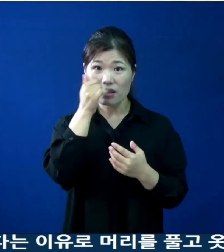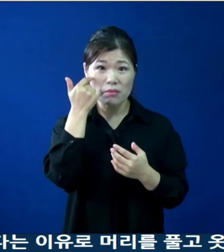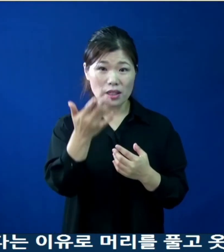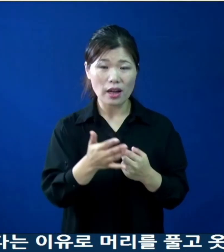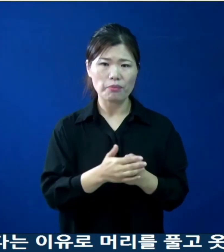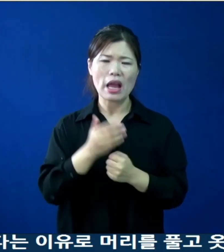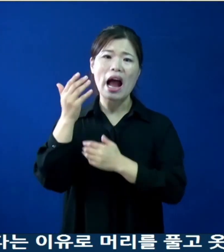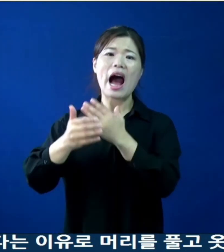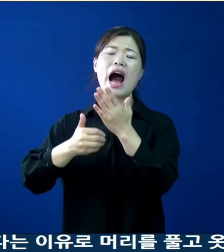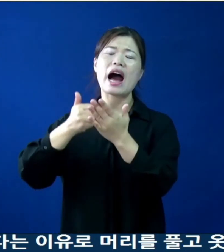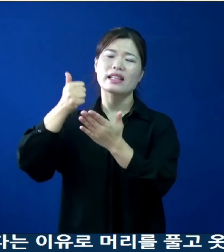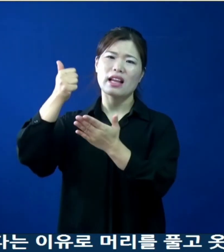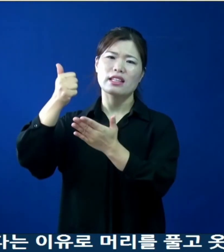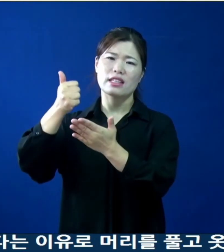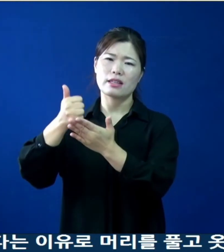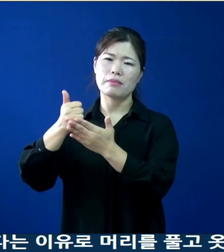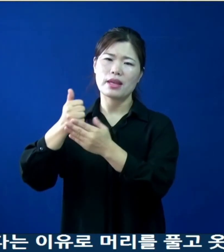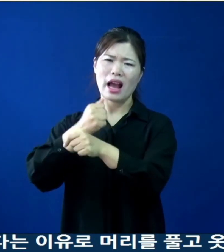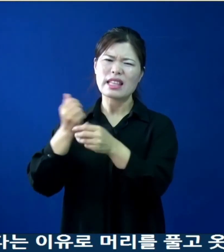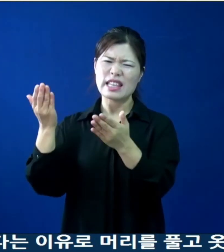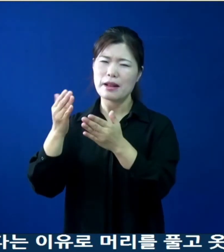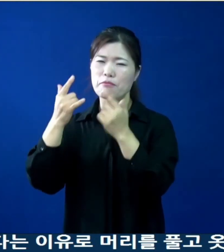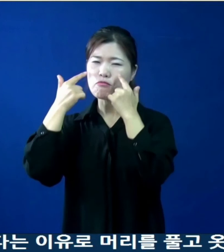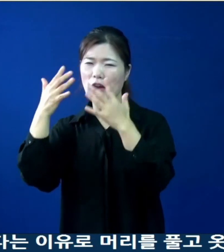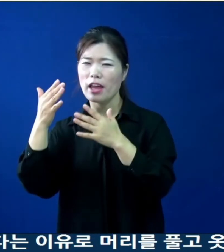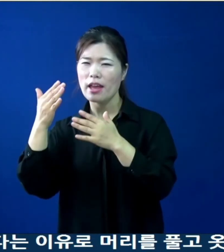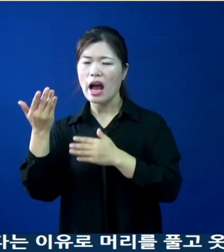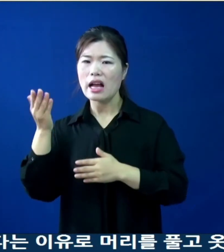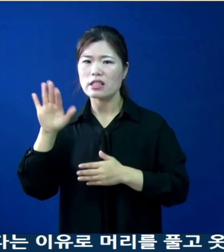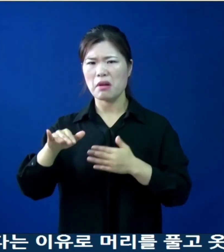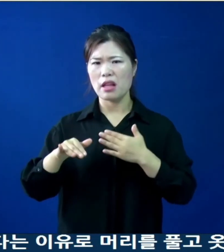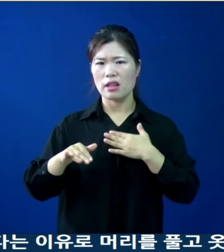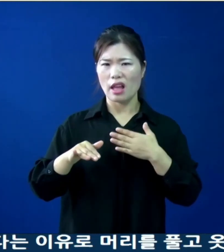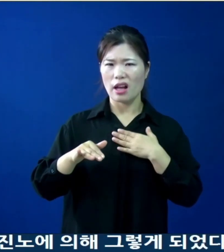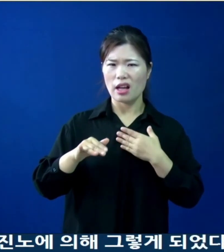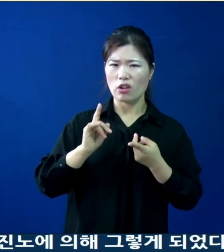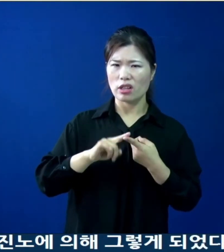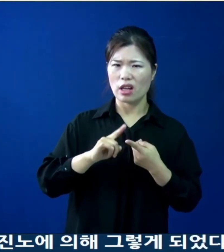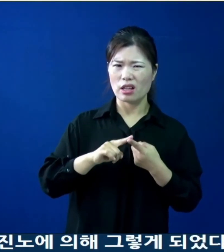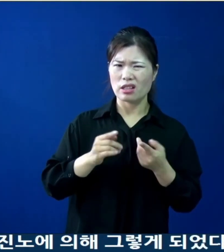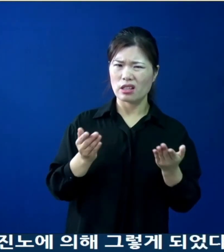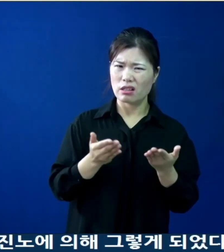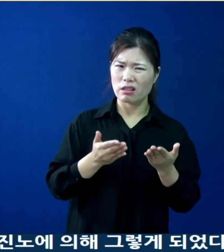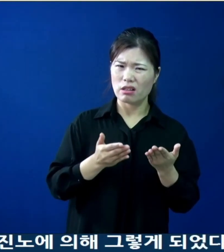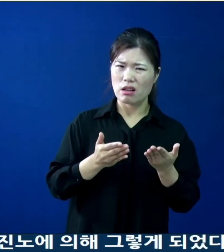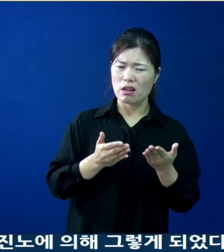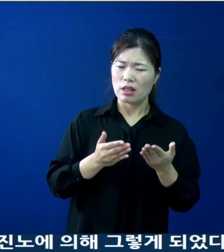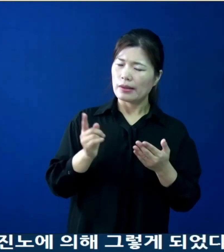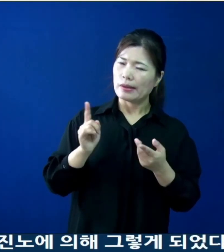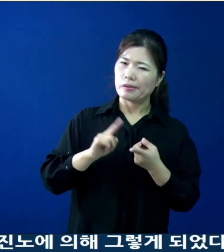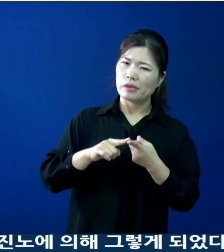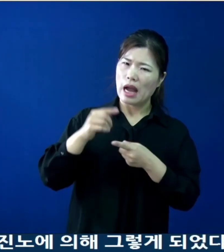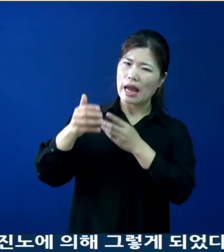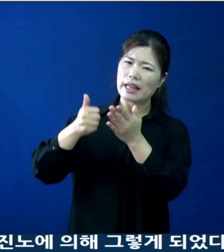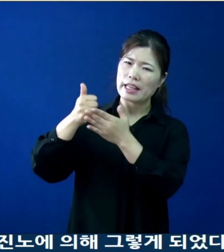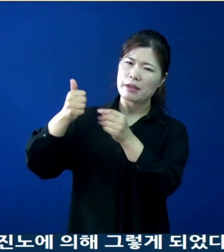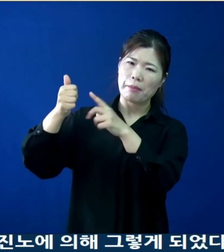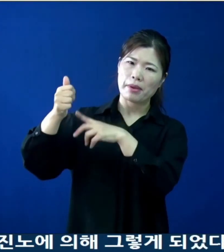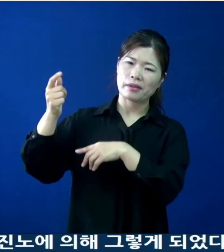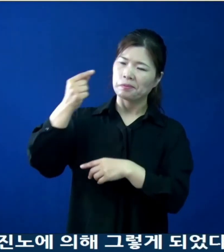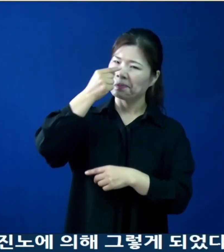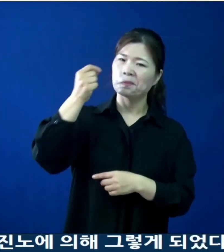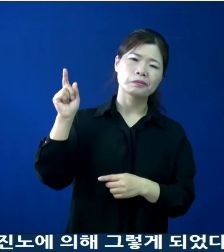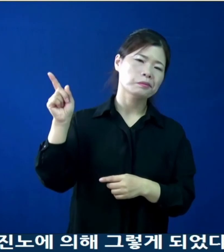분명한데, 내가 잘못한 거 분명한데, 그래도 그 일이 생긴 거에 대해서 하나님 앞에 마음이